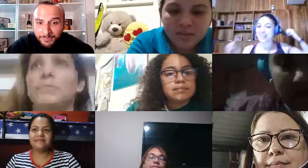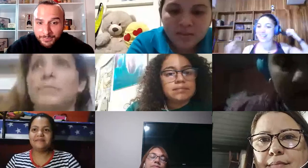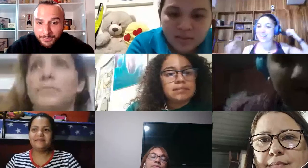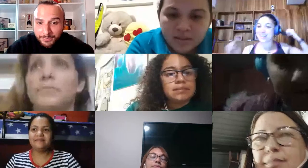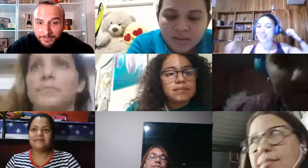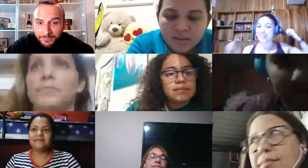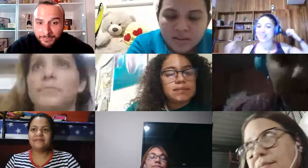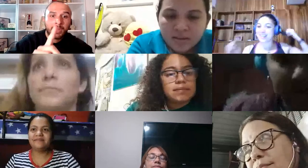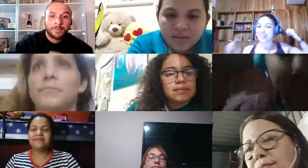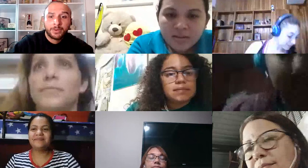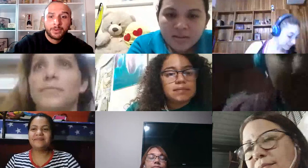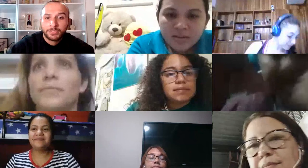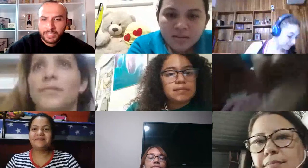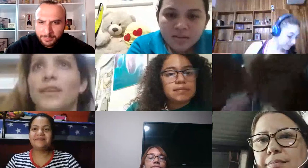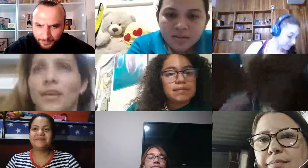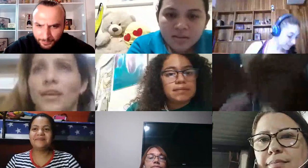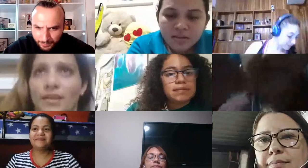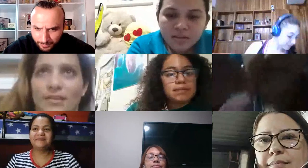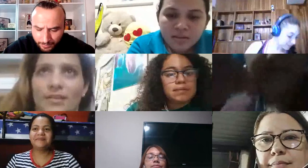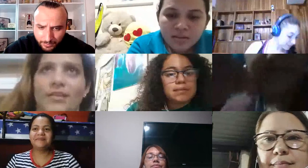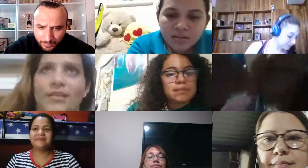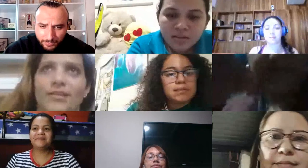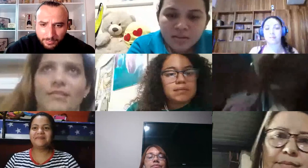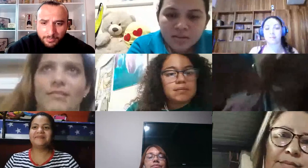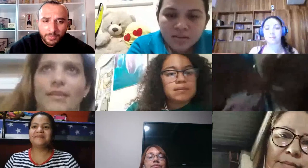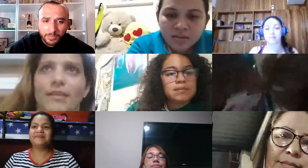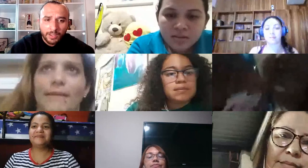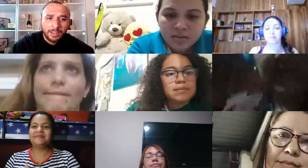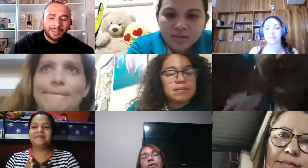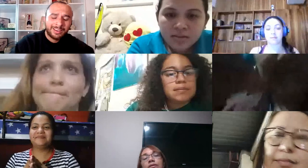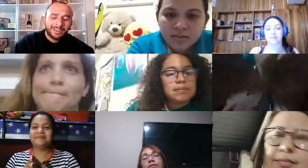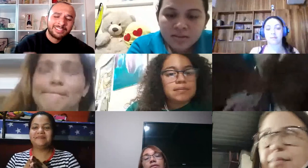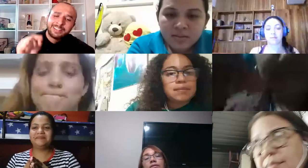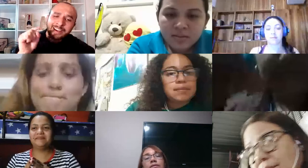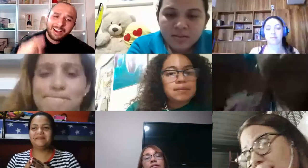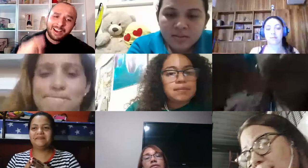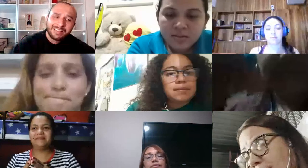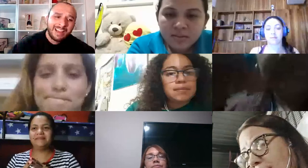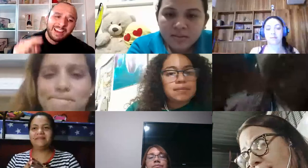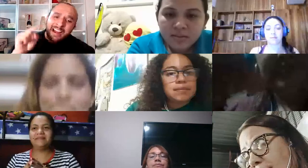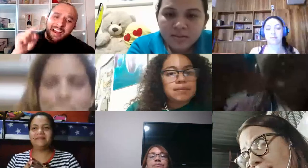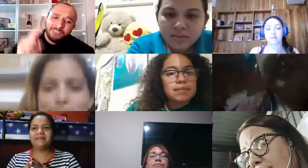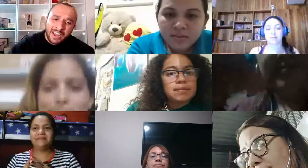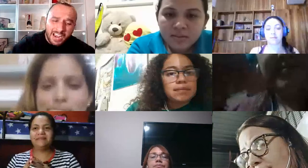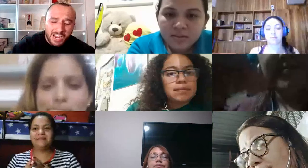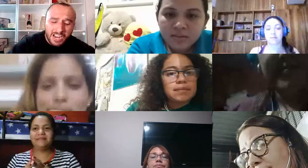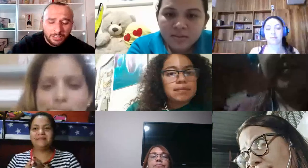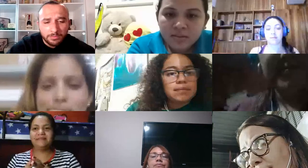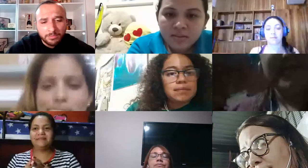¿Okay? Ahora la primera pregunta. ¿Les encanta el café?